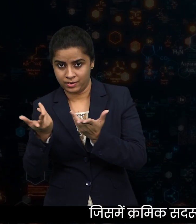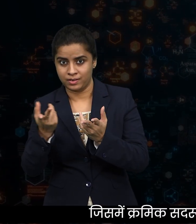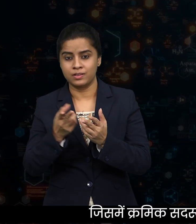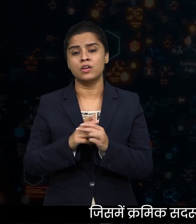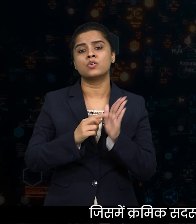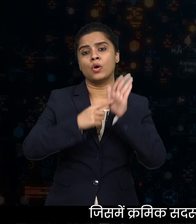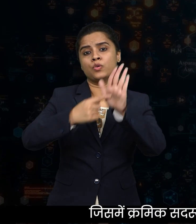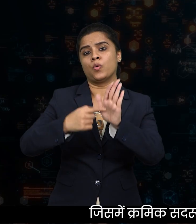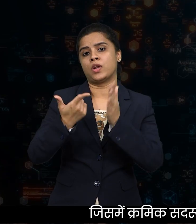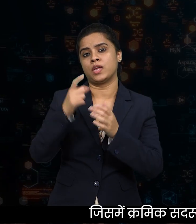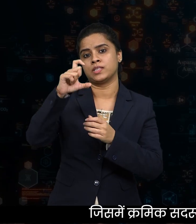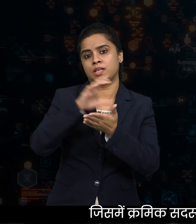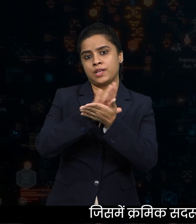भिन्न होते हैं।